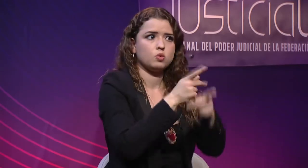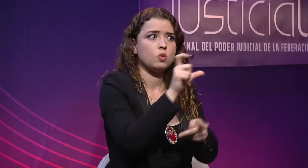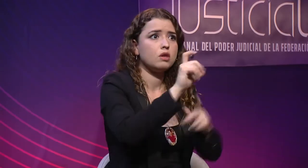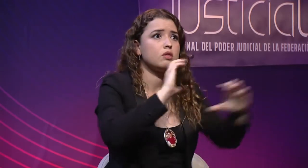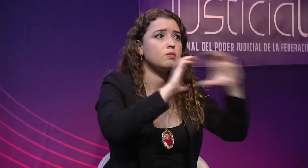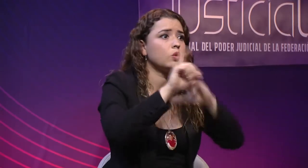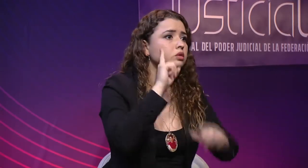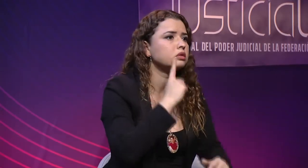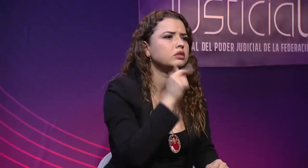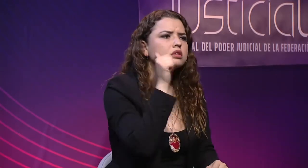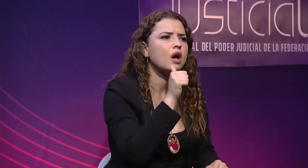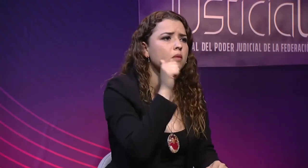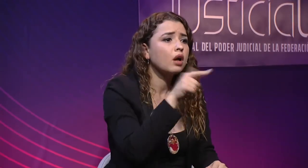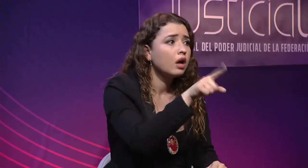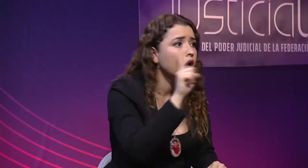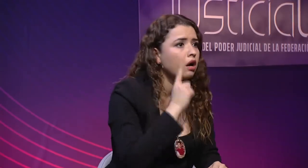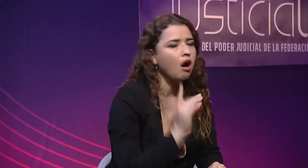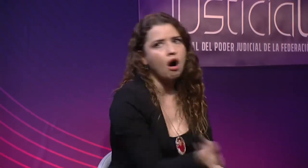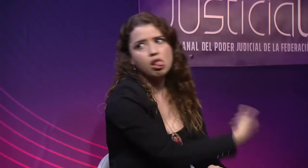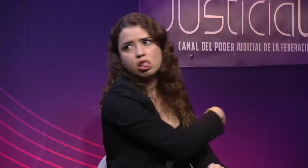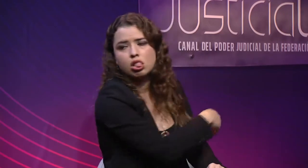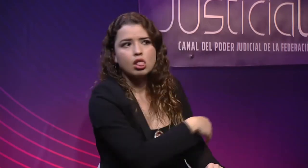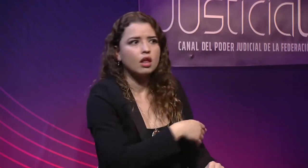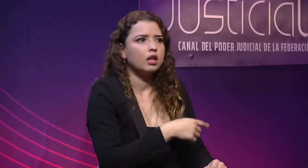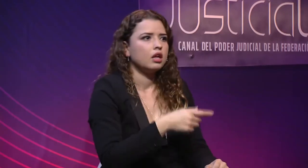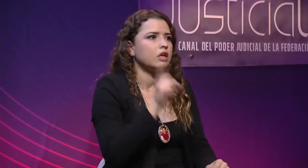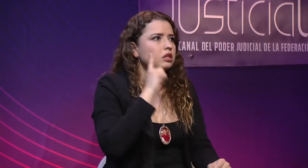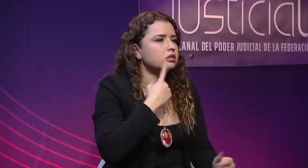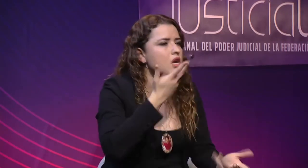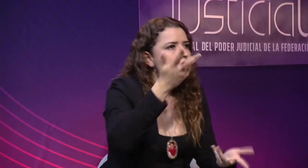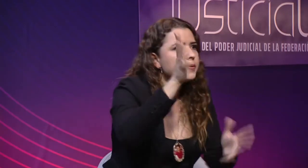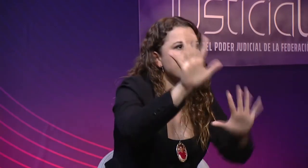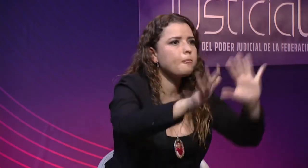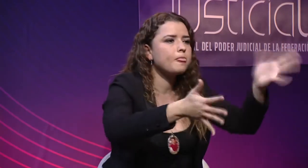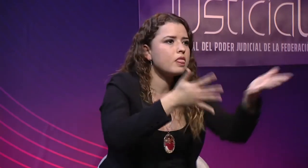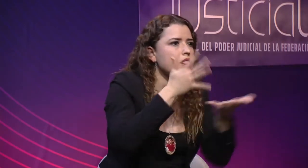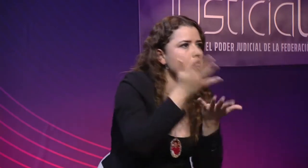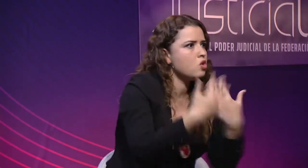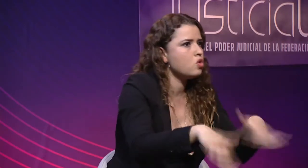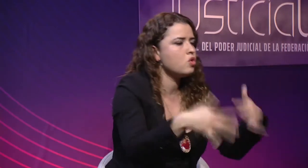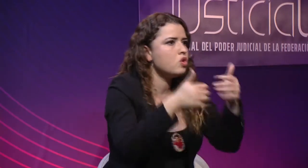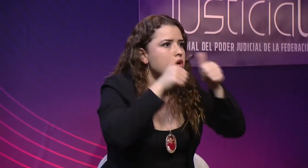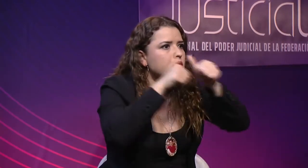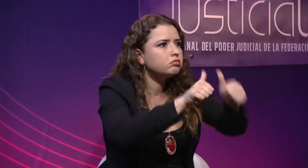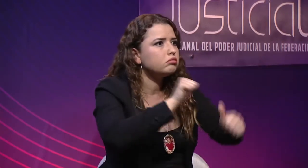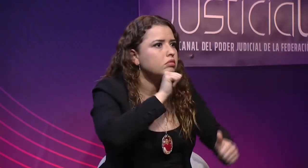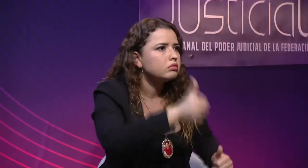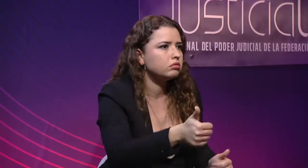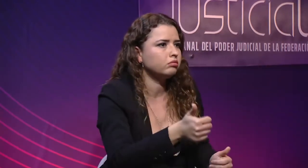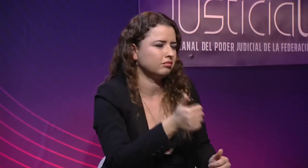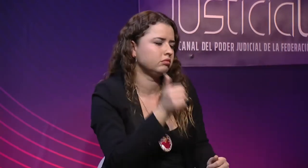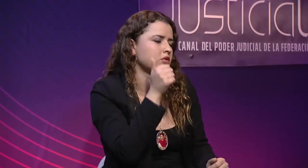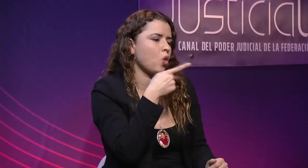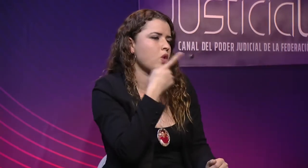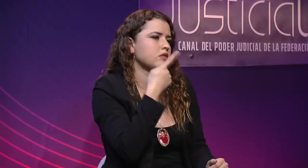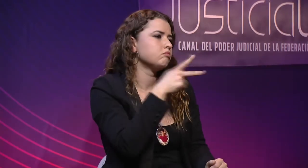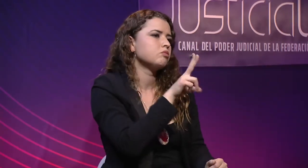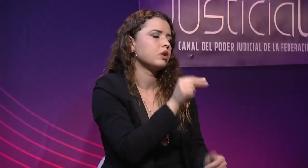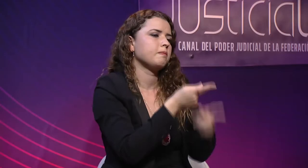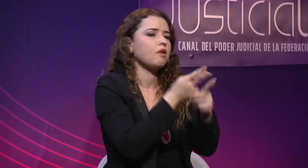a veces los doctores no son nada pacientes, ¿no? Oh, ya viene un sordo, hay que explicarle más, etcétera. Lo he